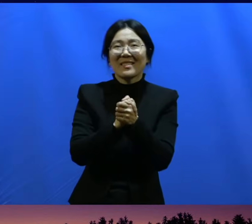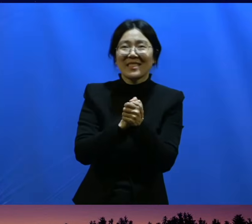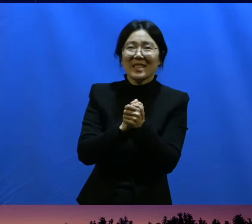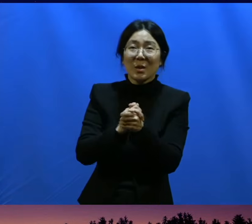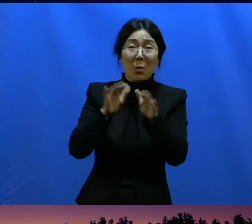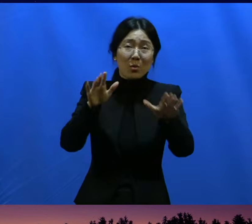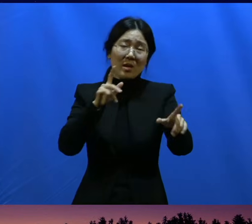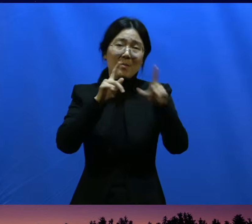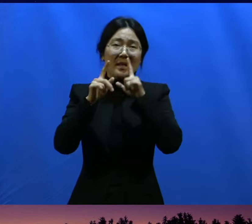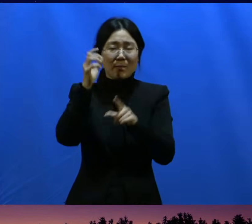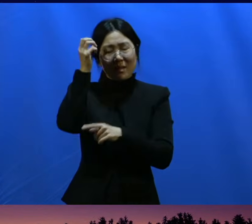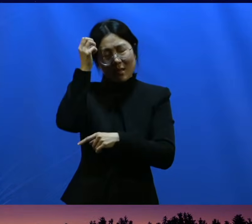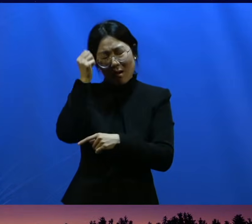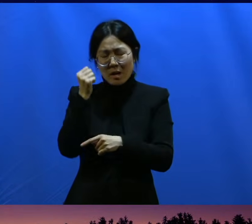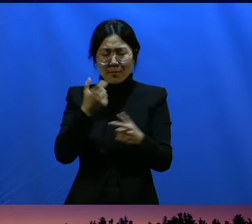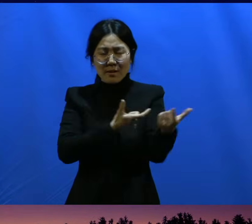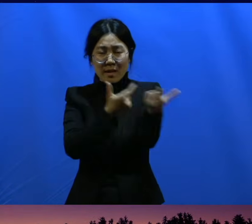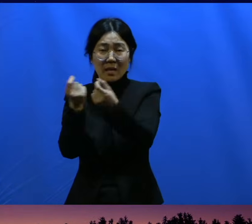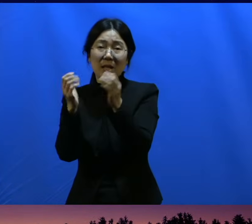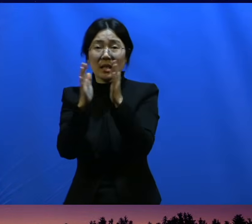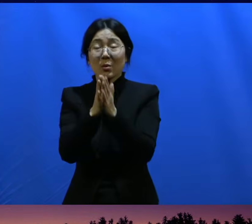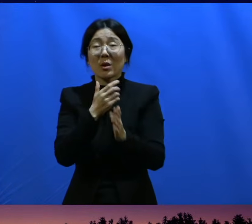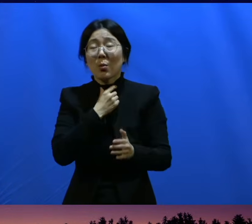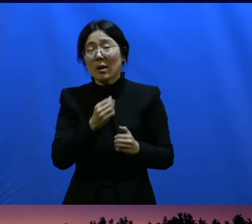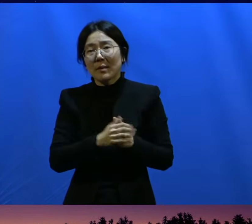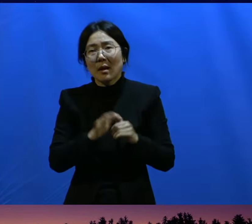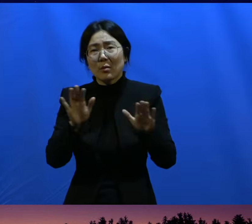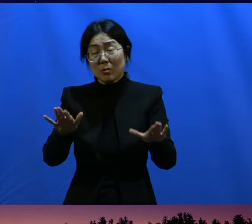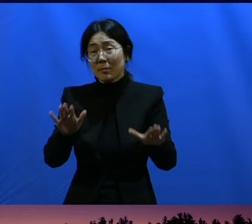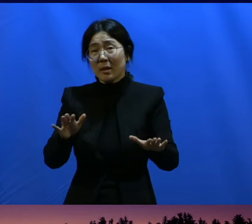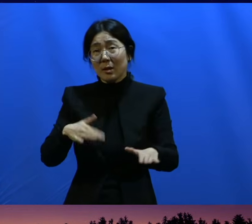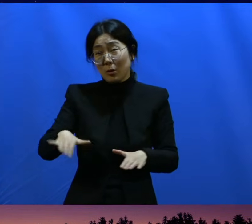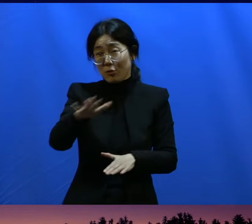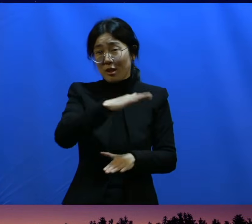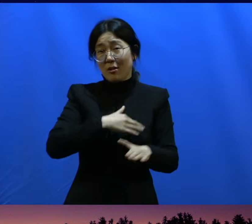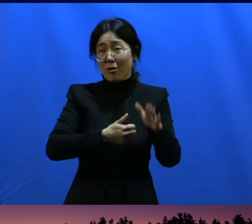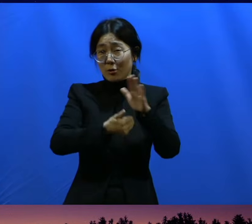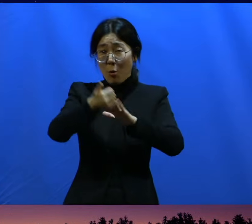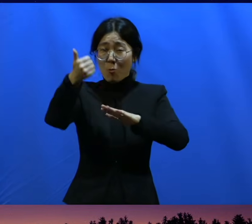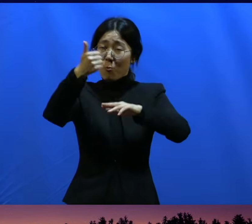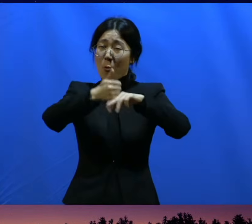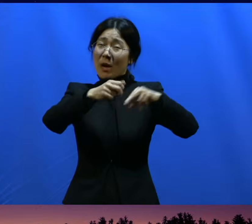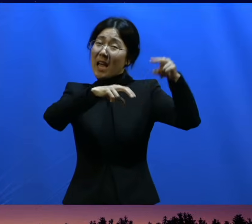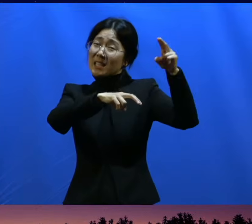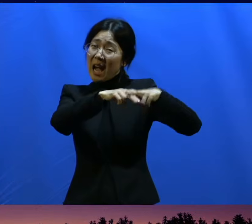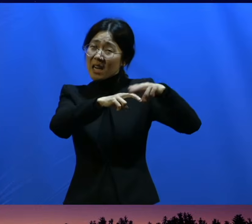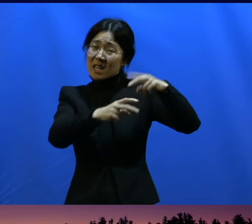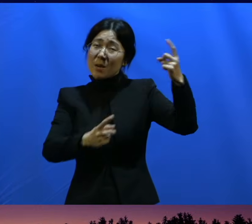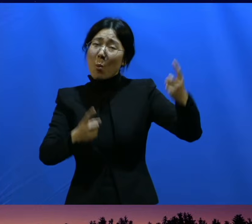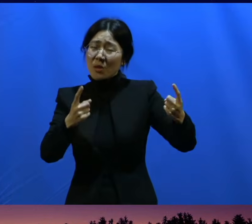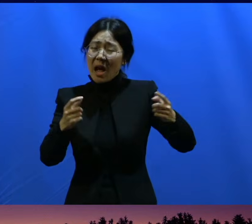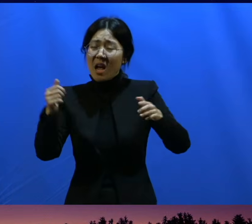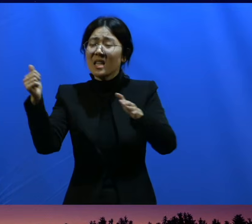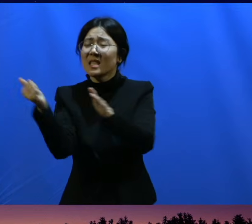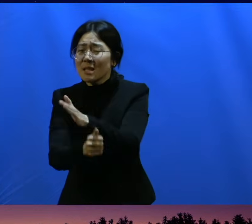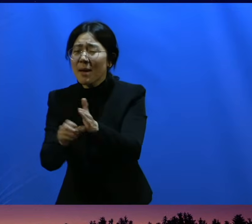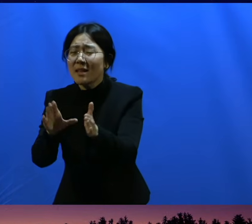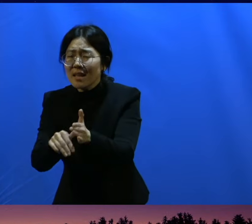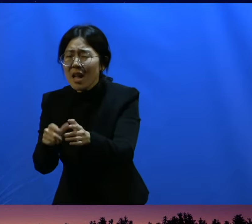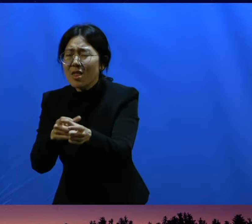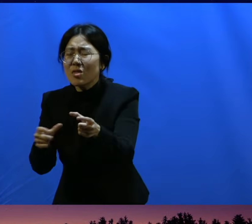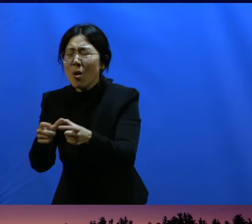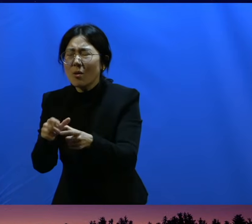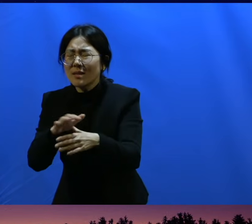아멘. 오늘 말씀을 생각하며 함께 기도하는 시간을 갖겠습니다. 여러분, 우리는 성공의 자리에서 배우는 것보다 실패의 자리에서 더 많은 레슨을